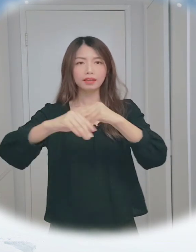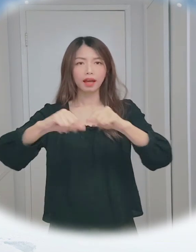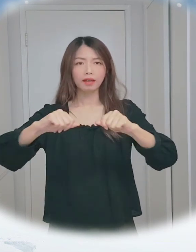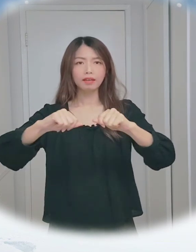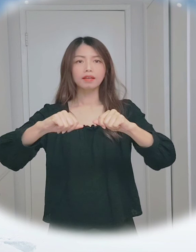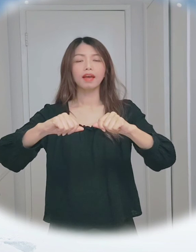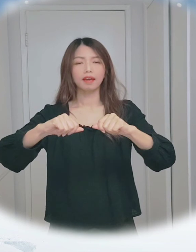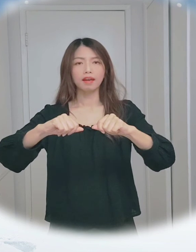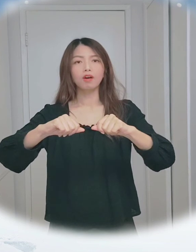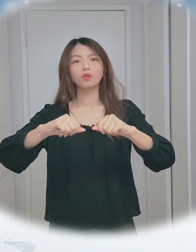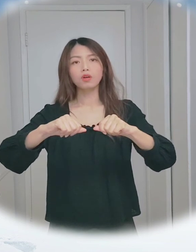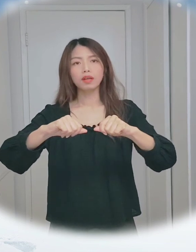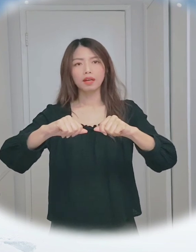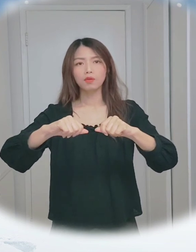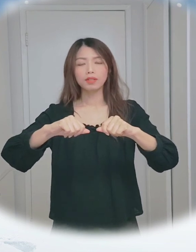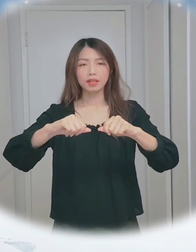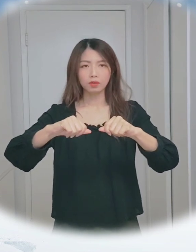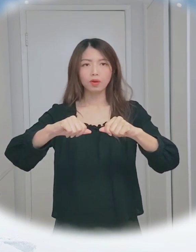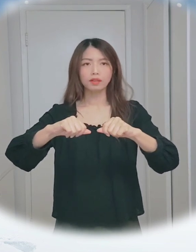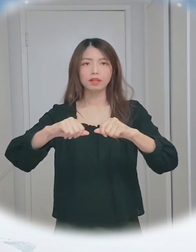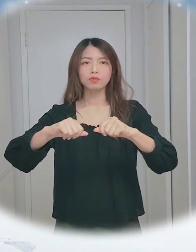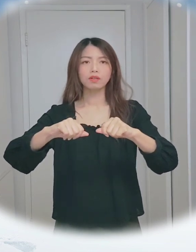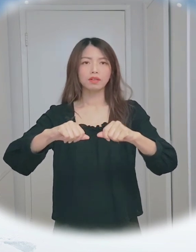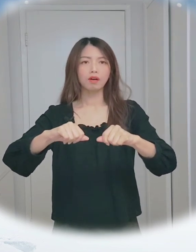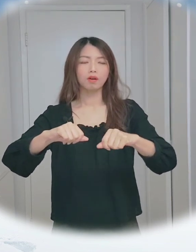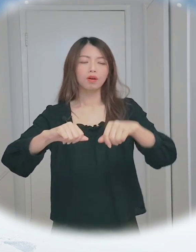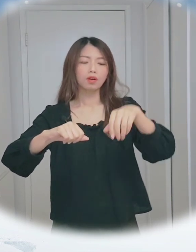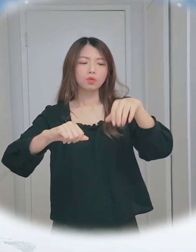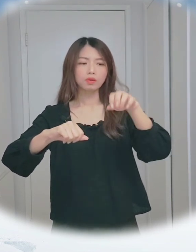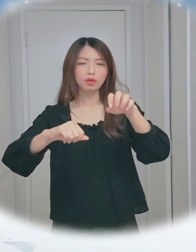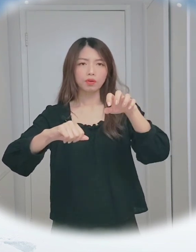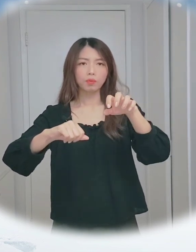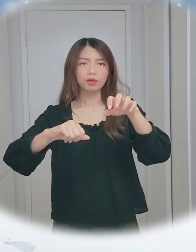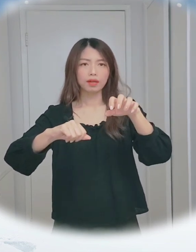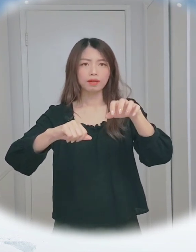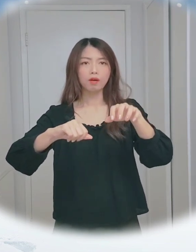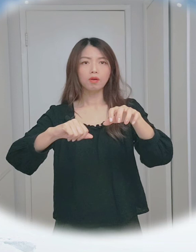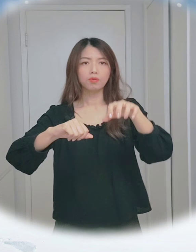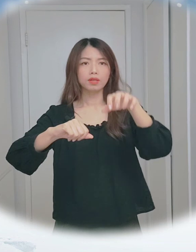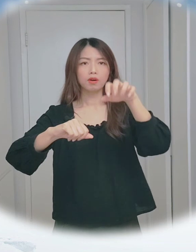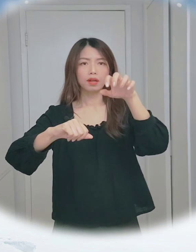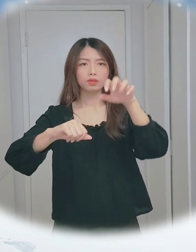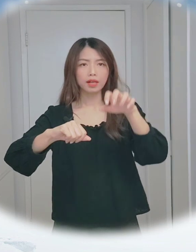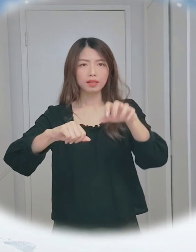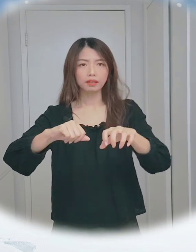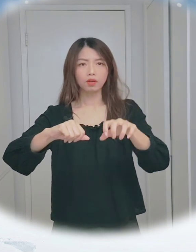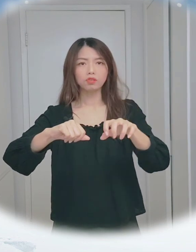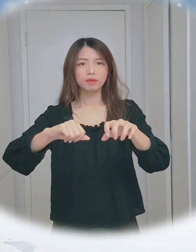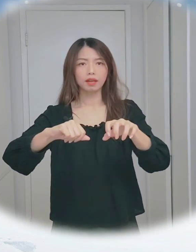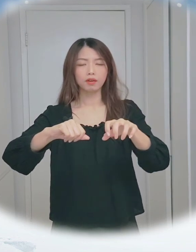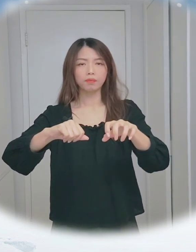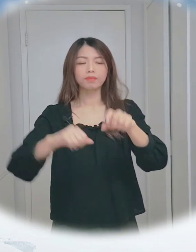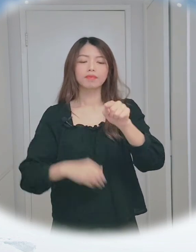이 땅에 어디어디에 라고 하는 장소를 나타낸 수어는요. 손등이 위로 보이게 해서 위에서 아래로 살짝